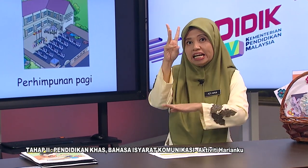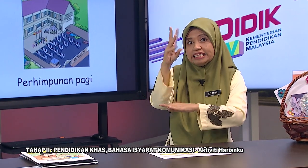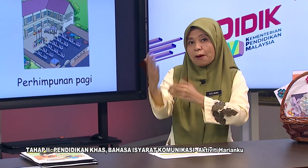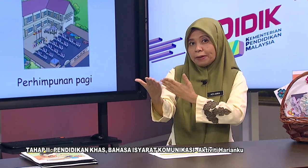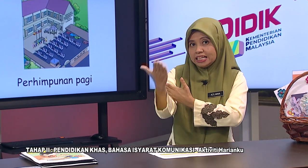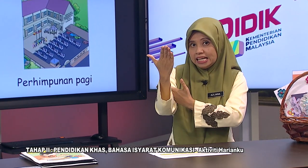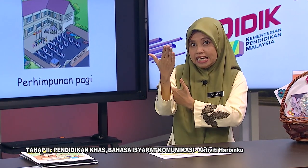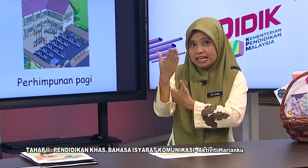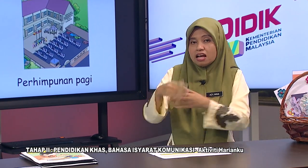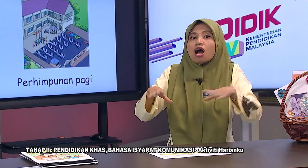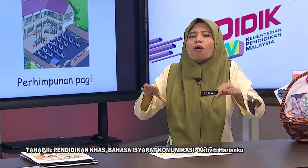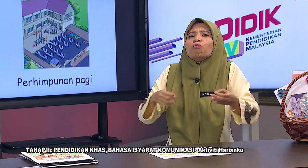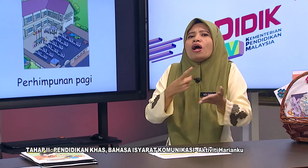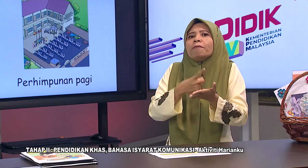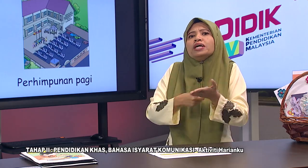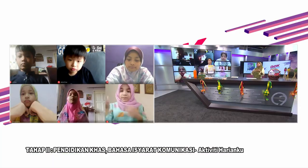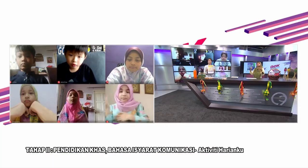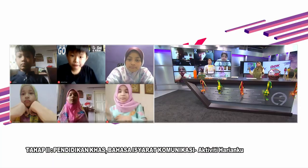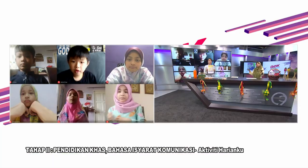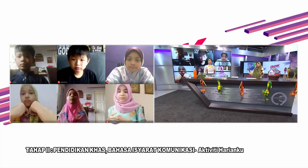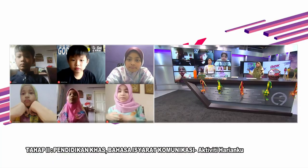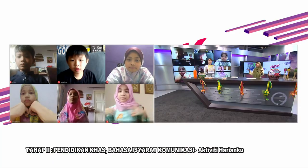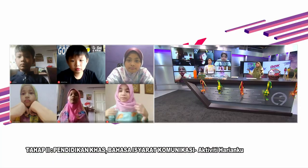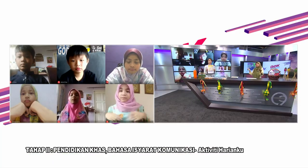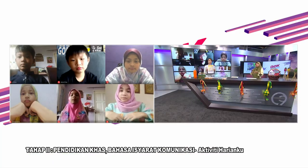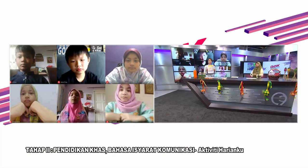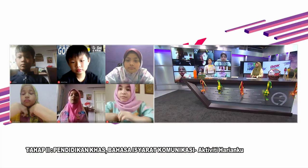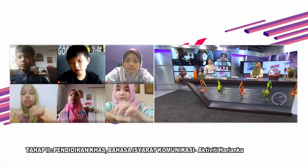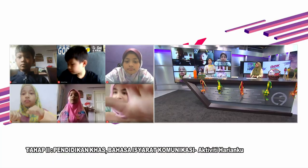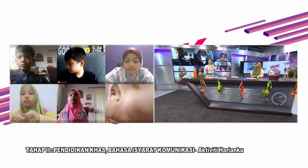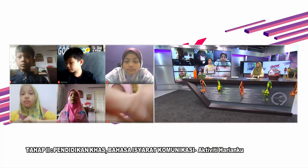Pukul 6 pagi. Buat apa?